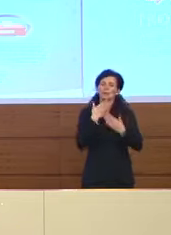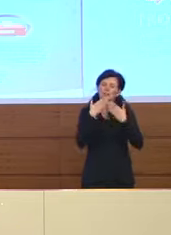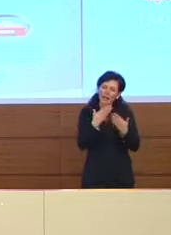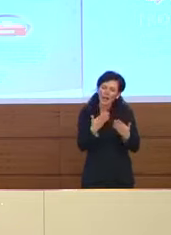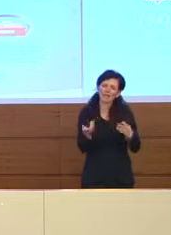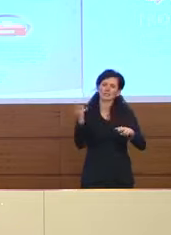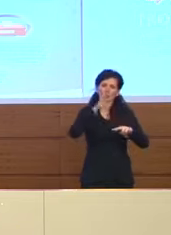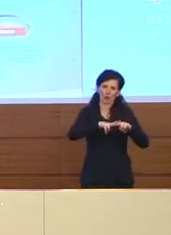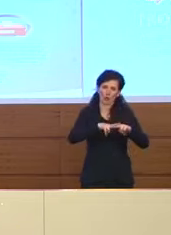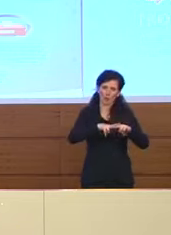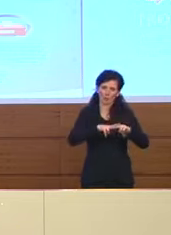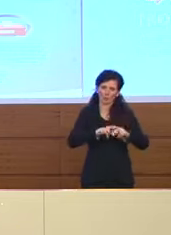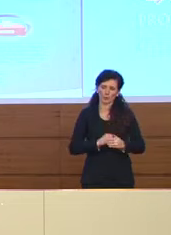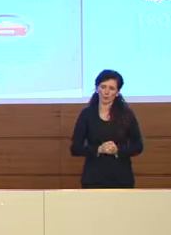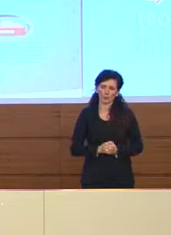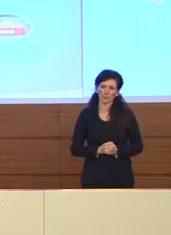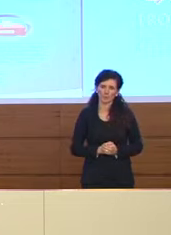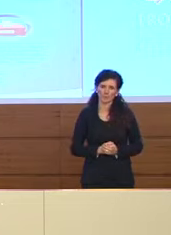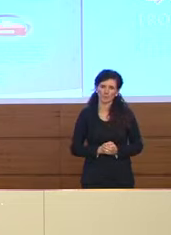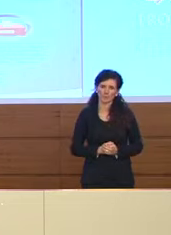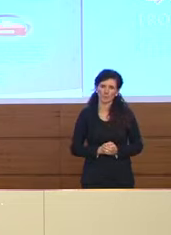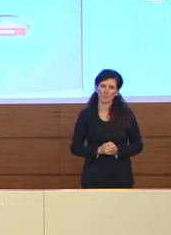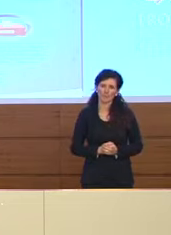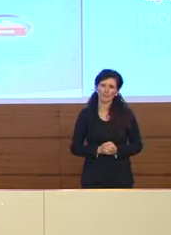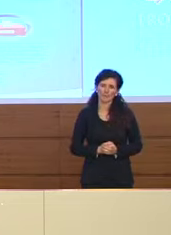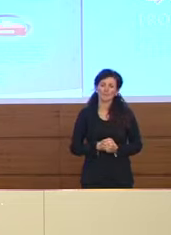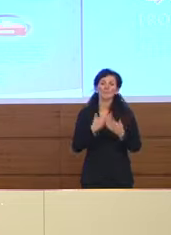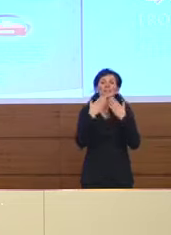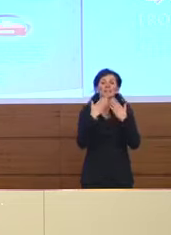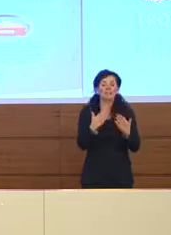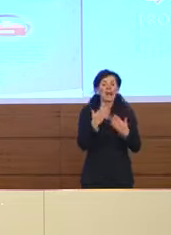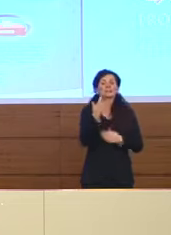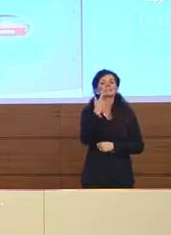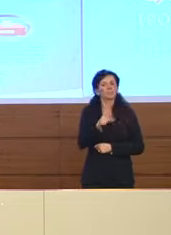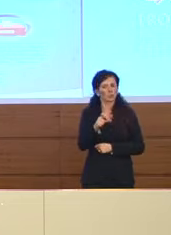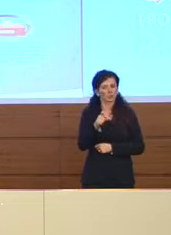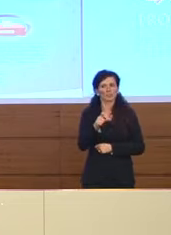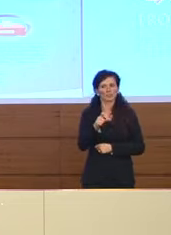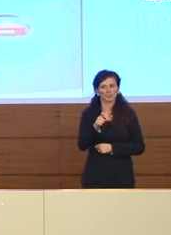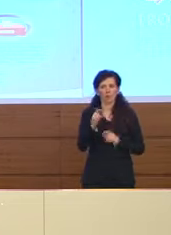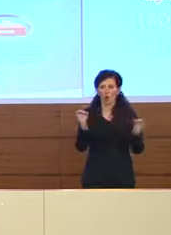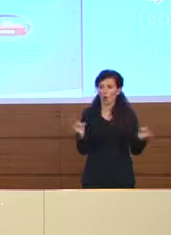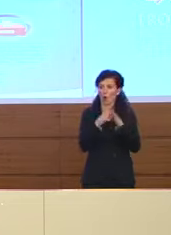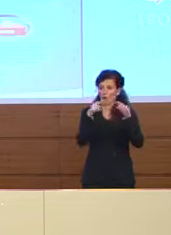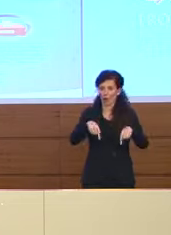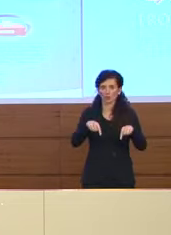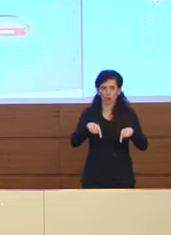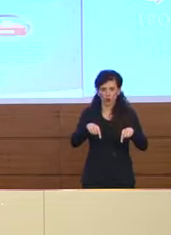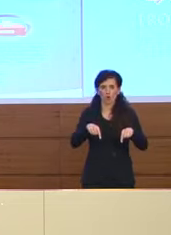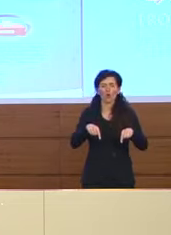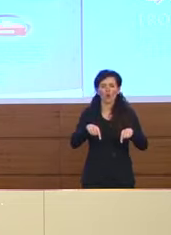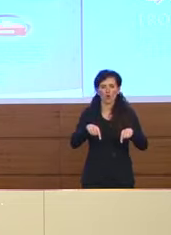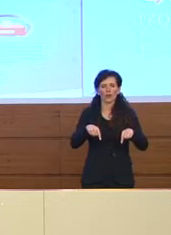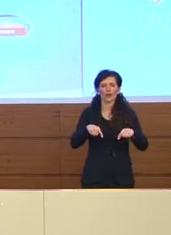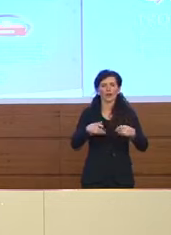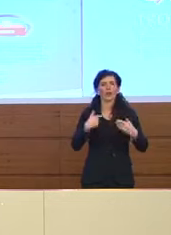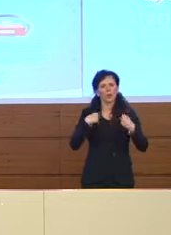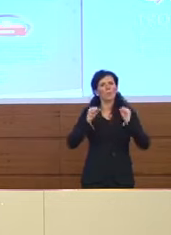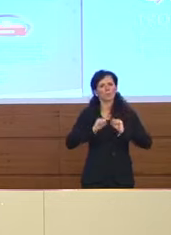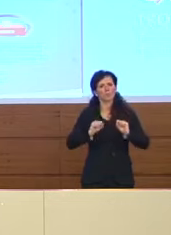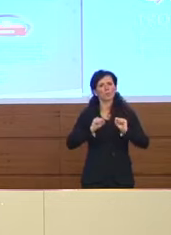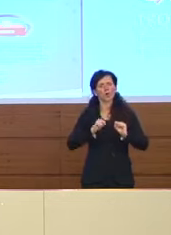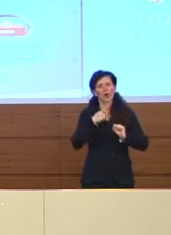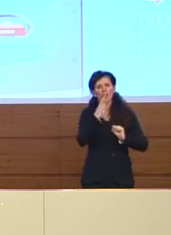ordini di ragioni la prima perché questa l'occasione per ringraziare quanto è